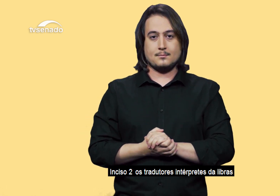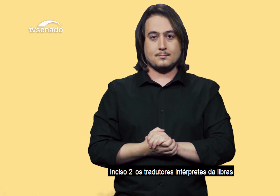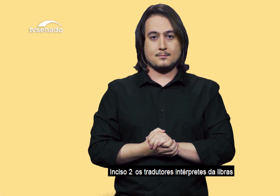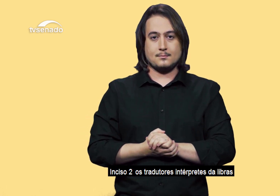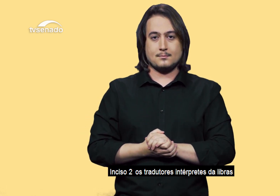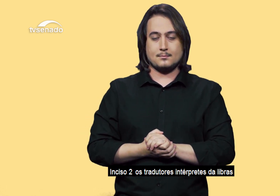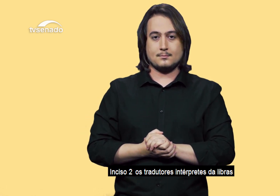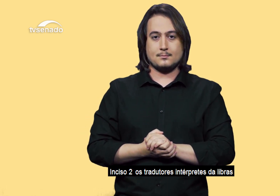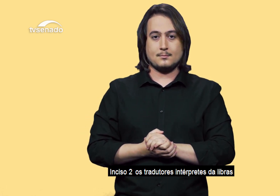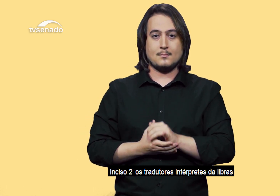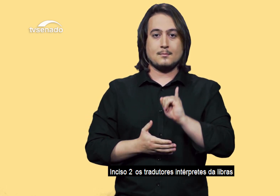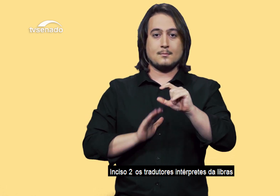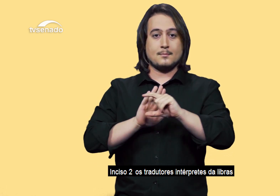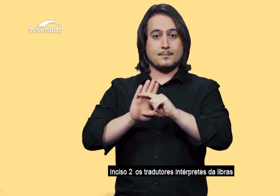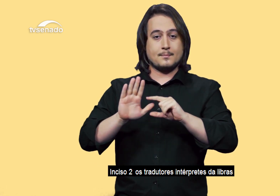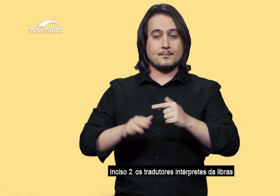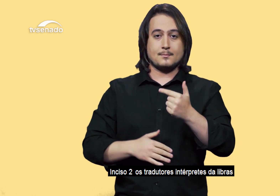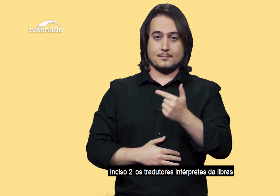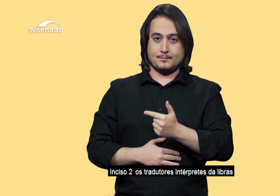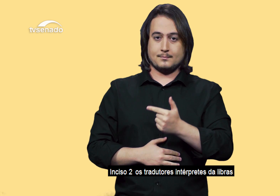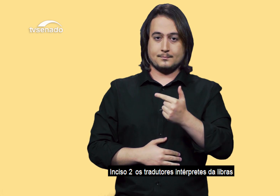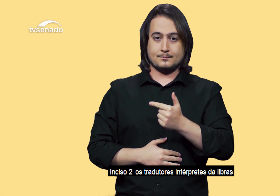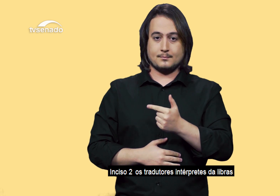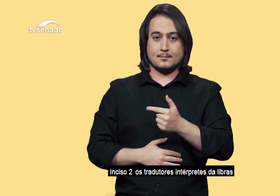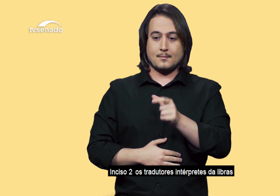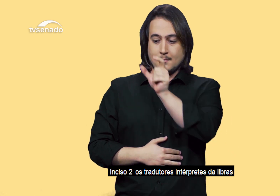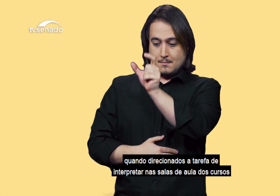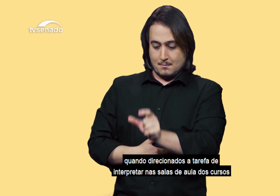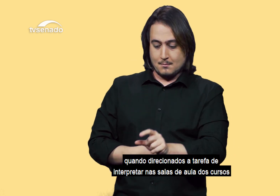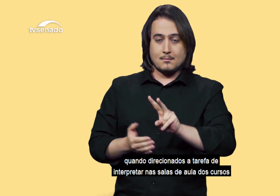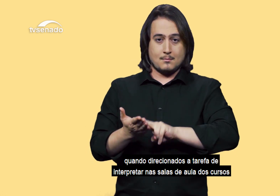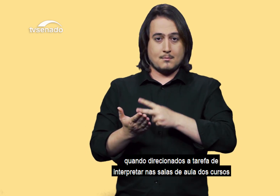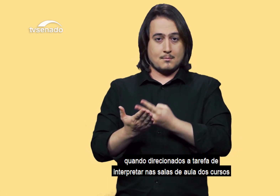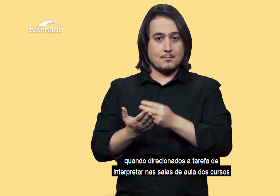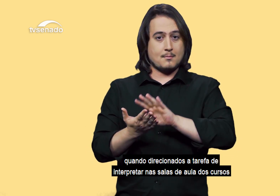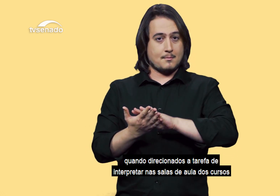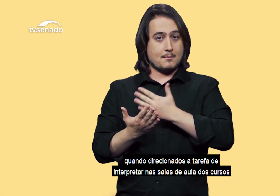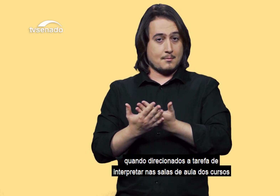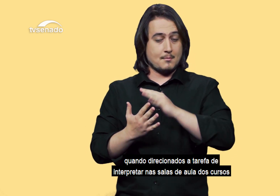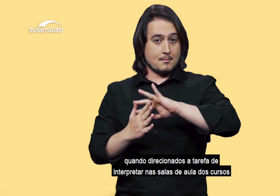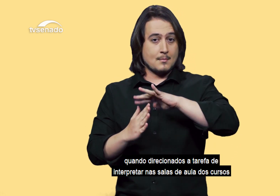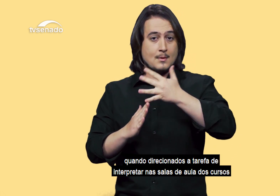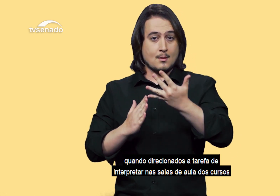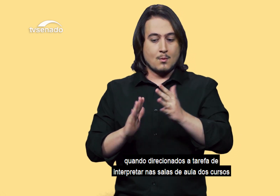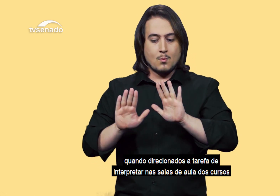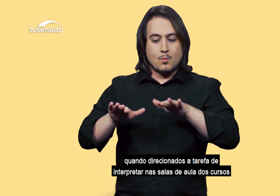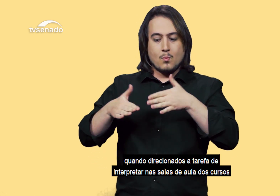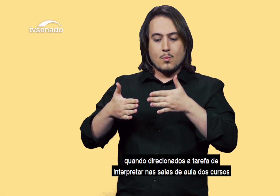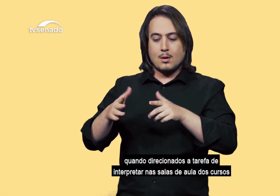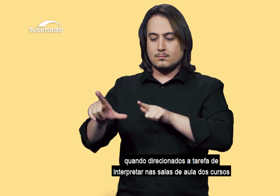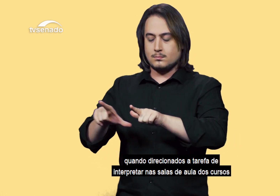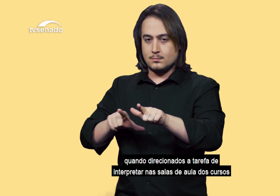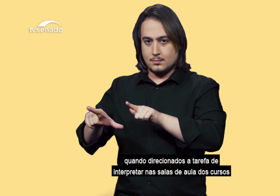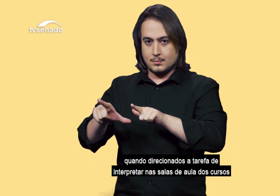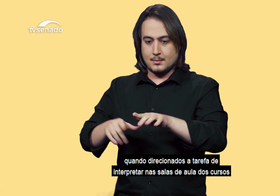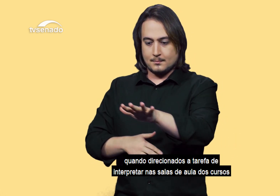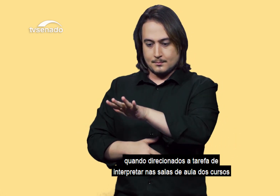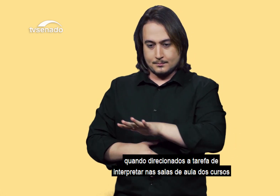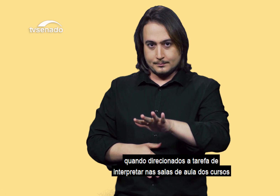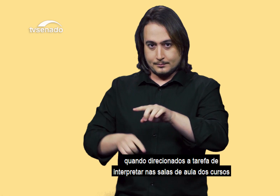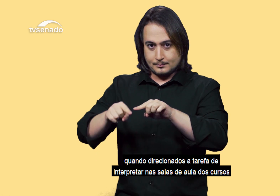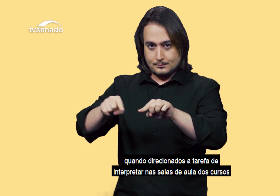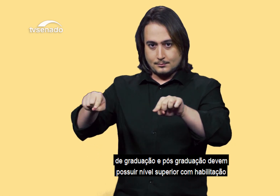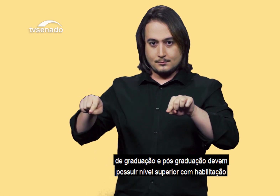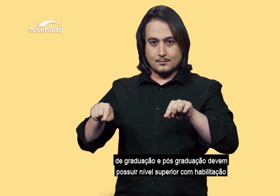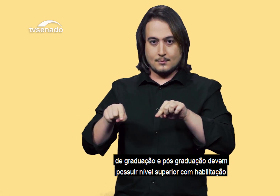Inciso 2. Os tradutores e intérpretes da Libras, quando direcionados à tarefa de interpretar nas salas